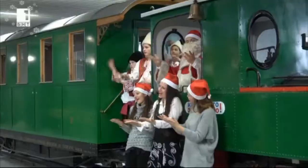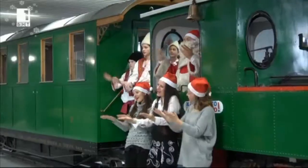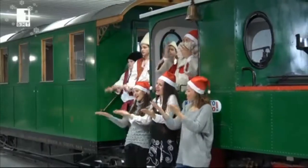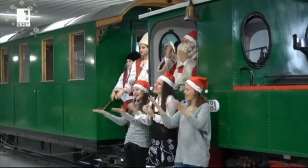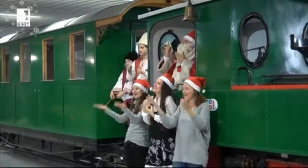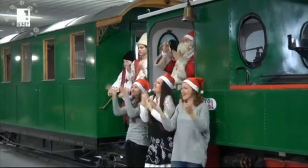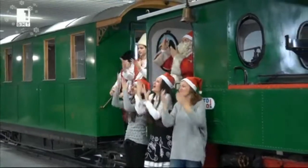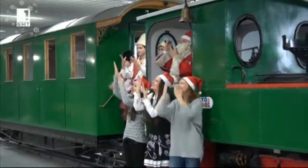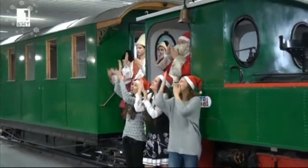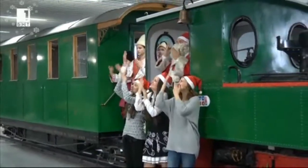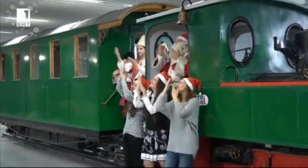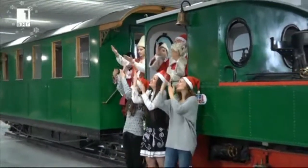свята си ти,